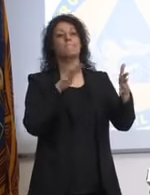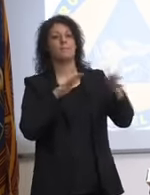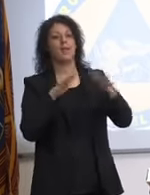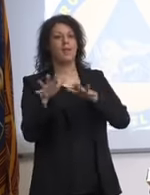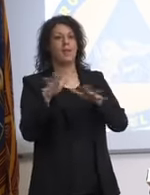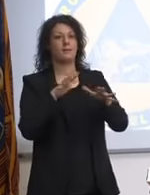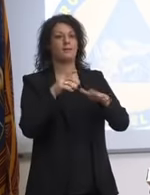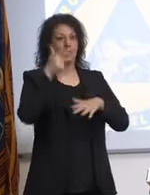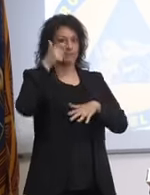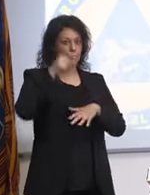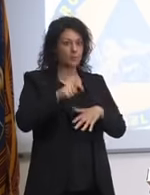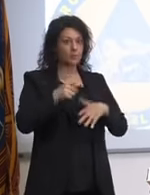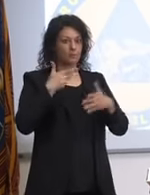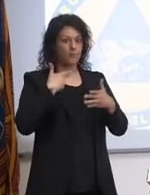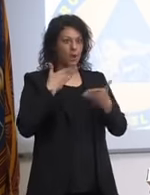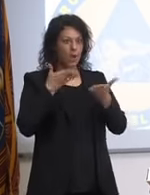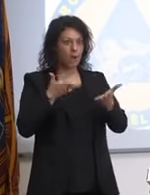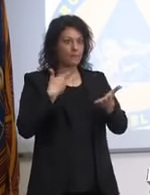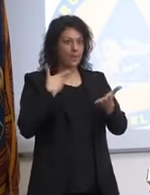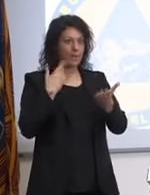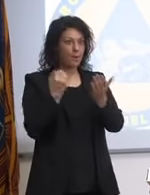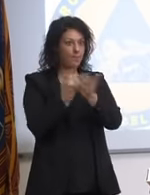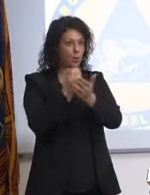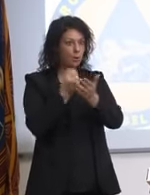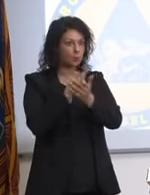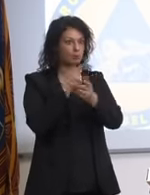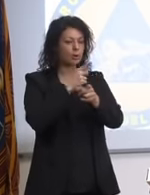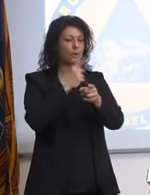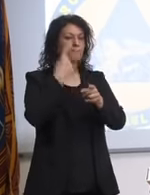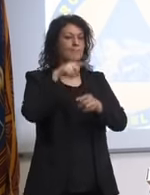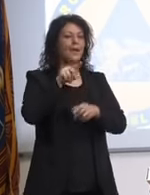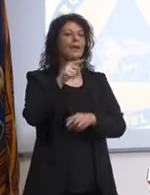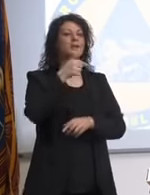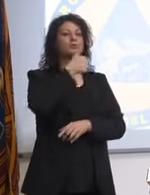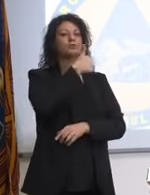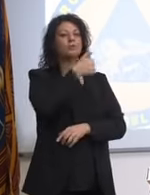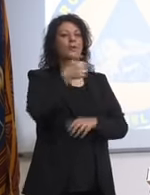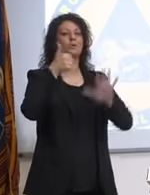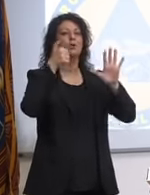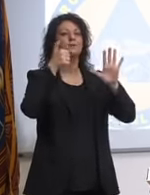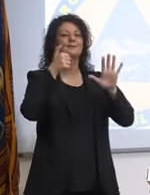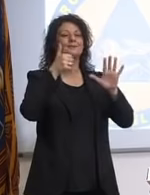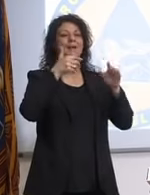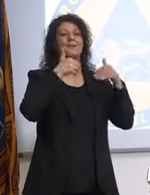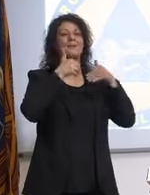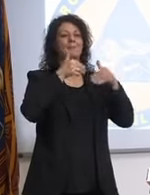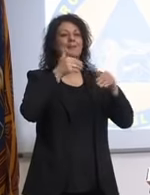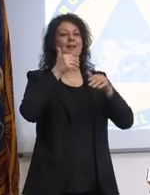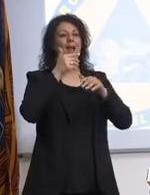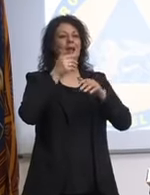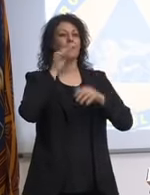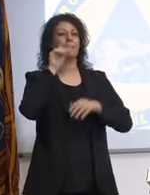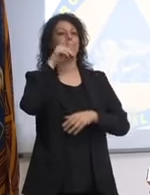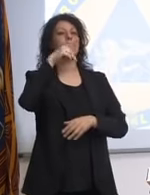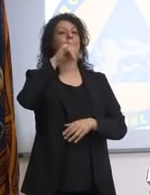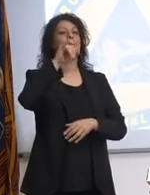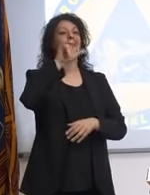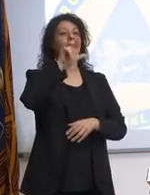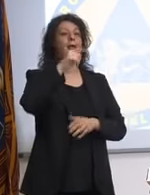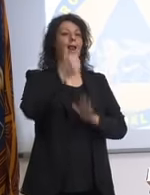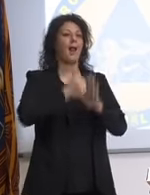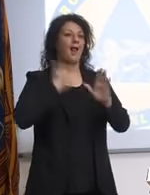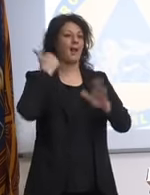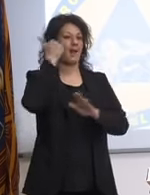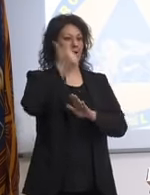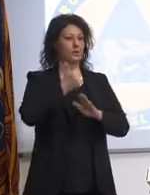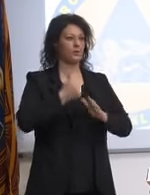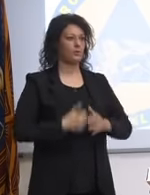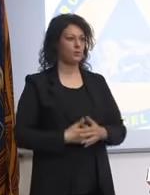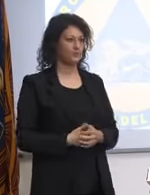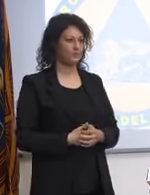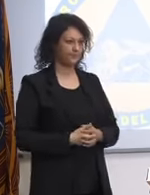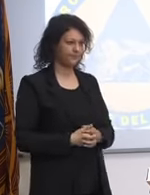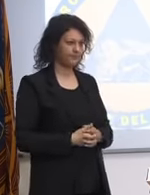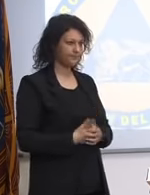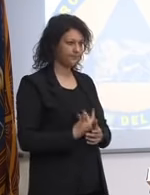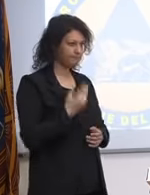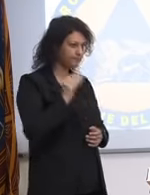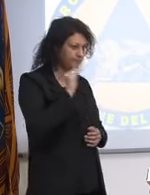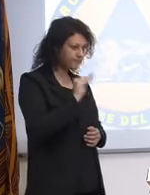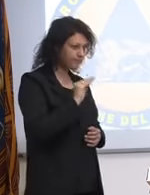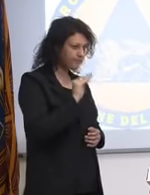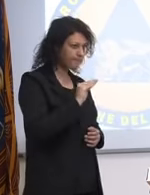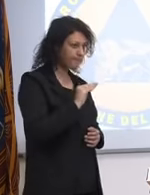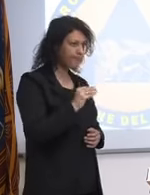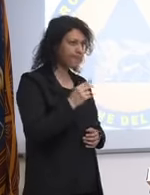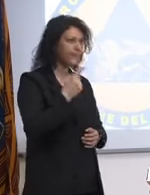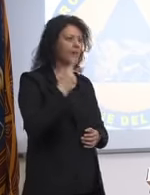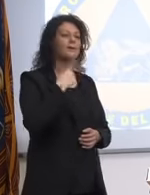produce 160 miliardi di PIL all'anno. Luisa e Tosato. A proposito del premio per i